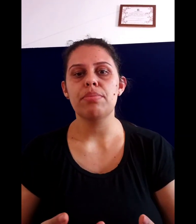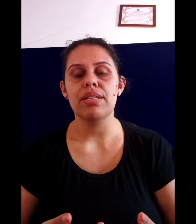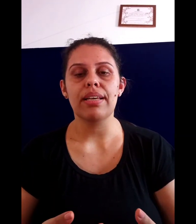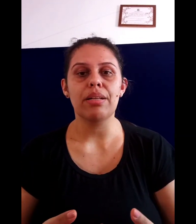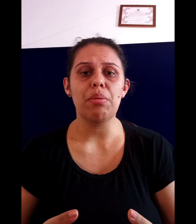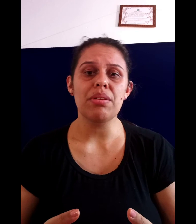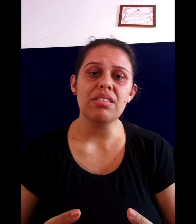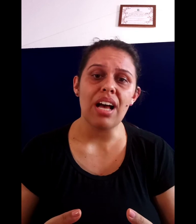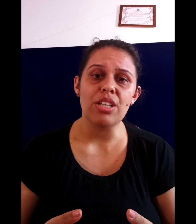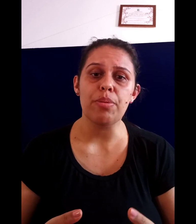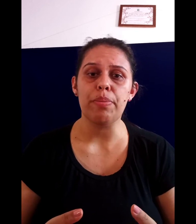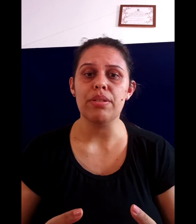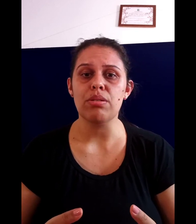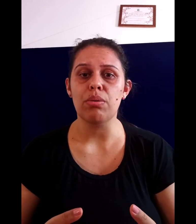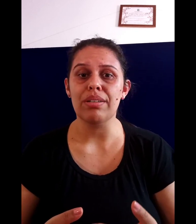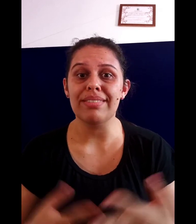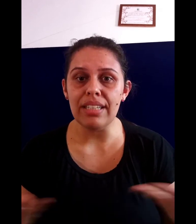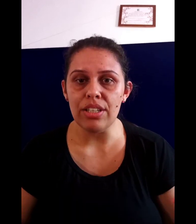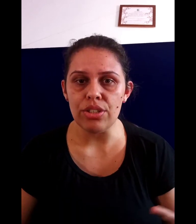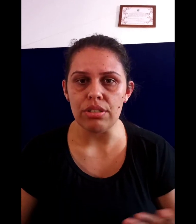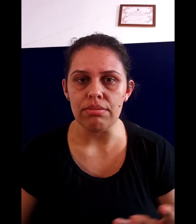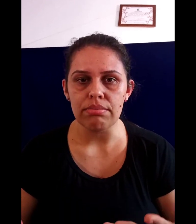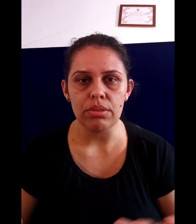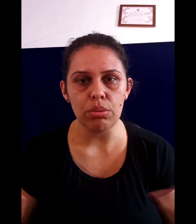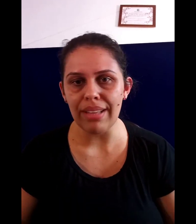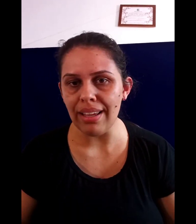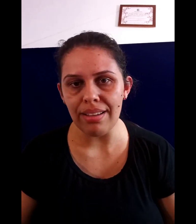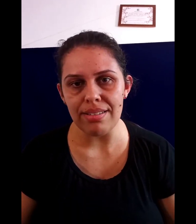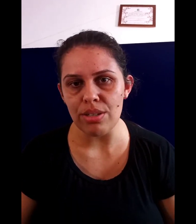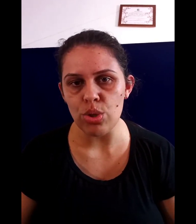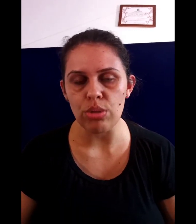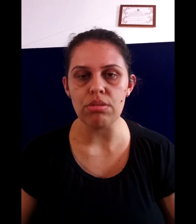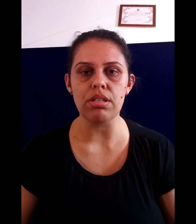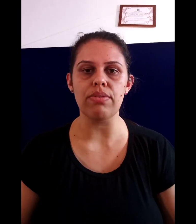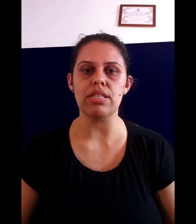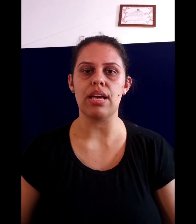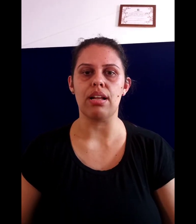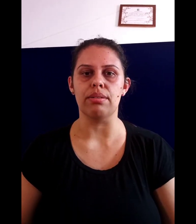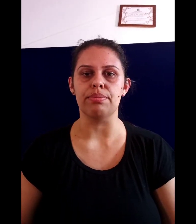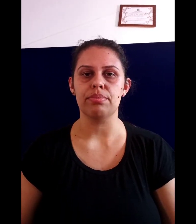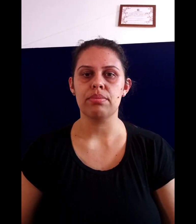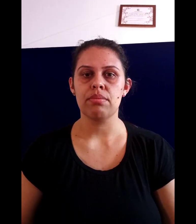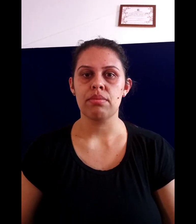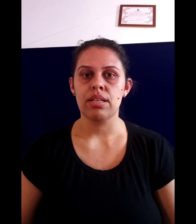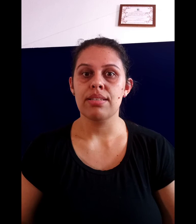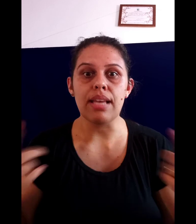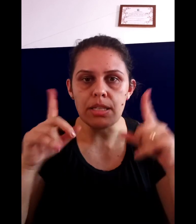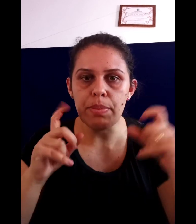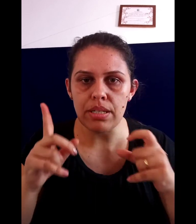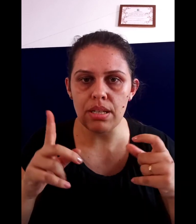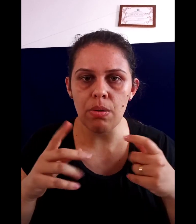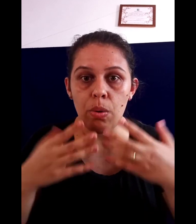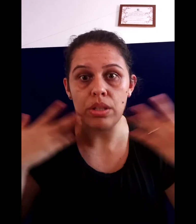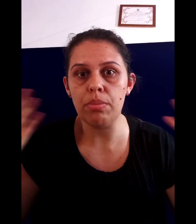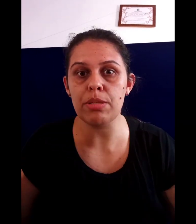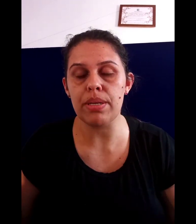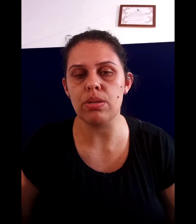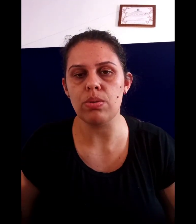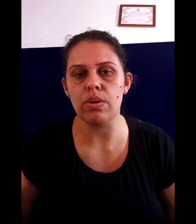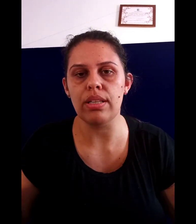você quer dar uma mensagem pra pessoa triste, não tem sentido se você fizer ela sem expressão, ou então uma expressão